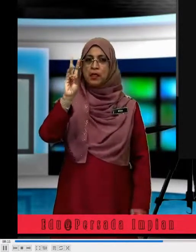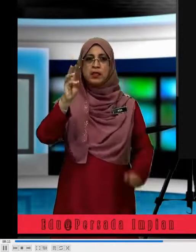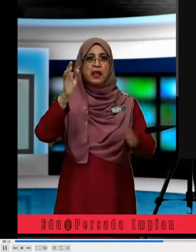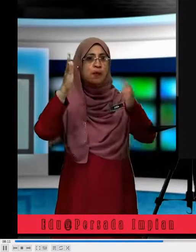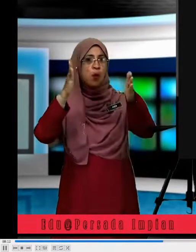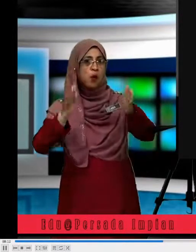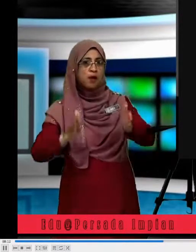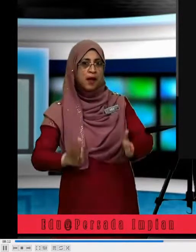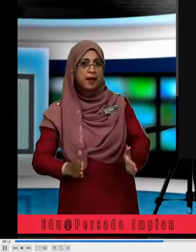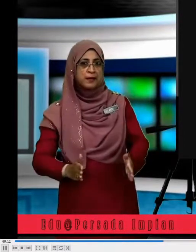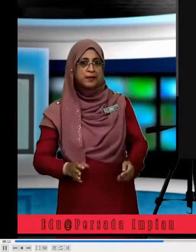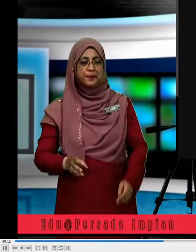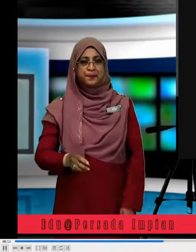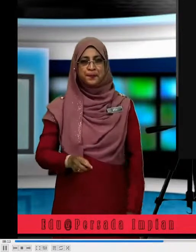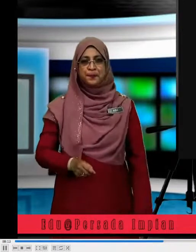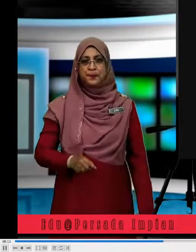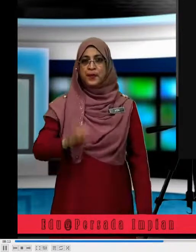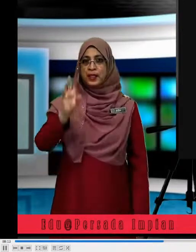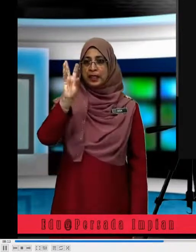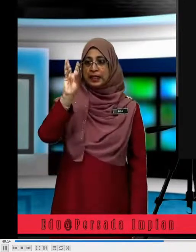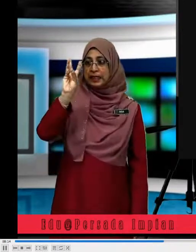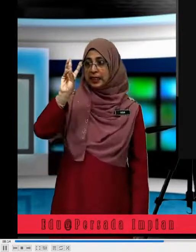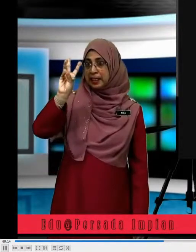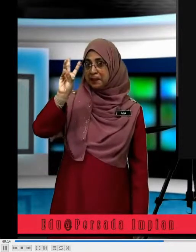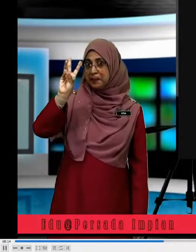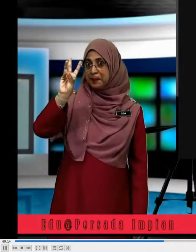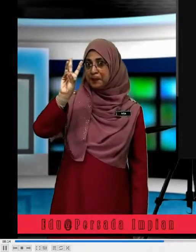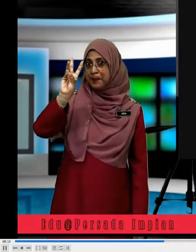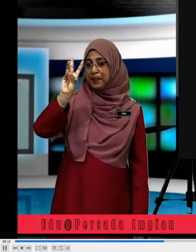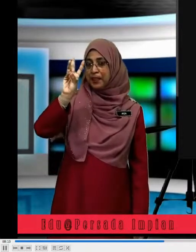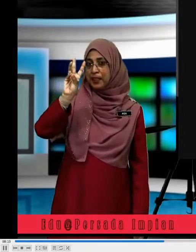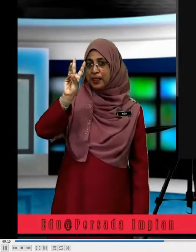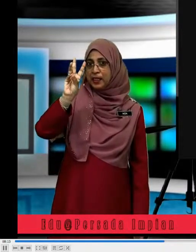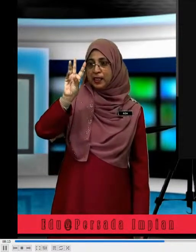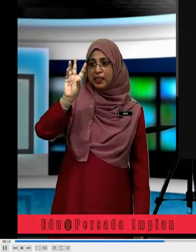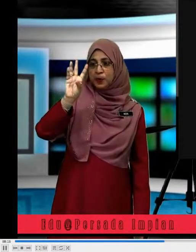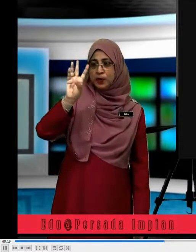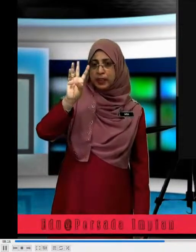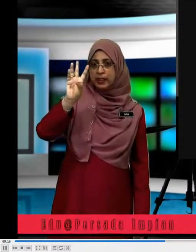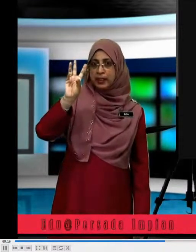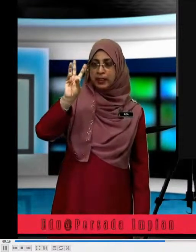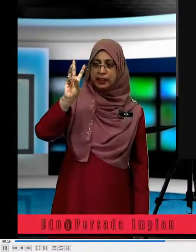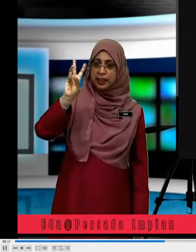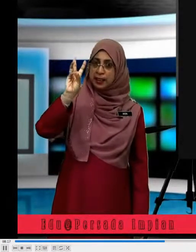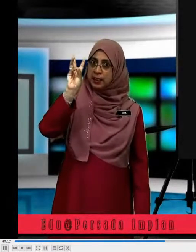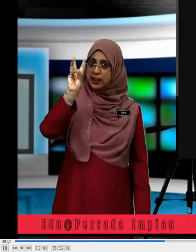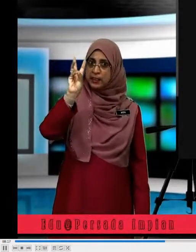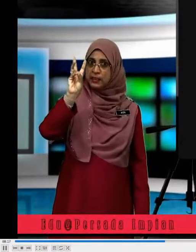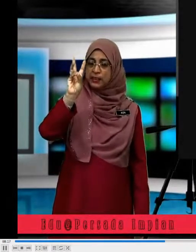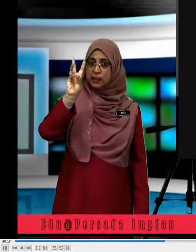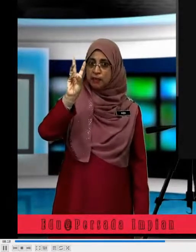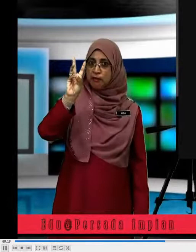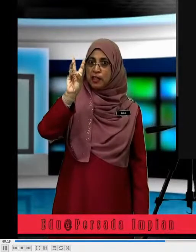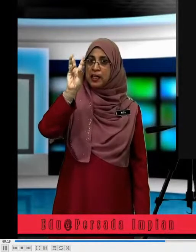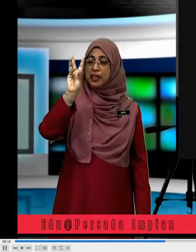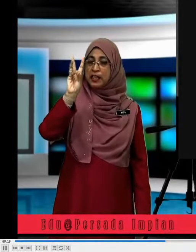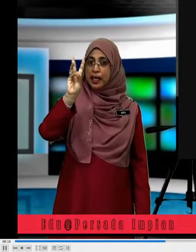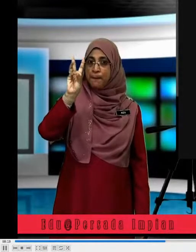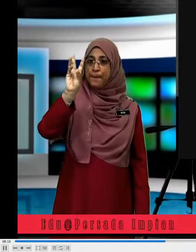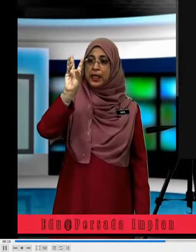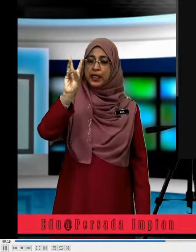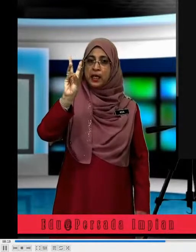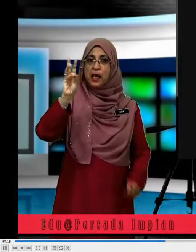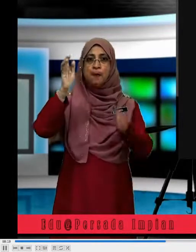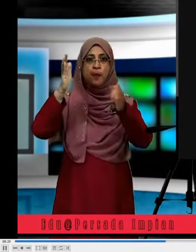2669 enam G ibu jari dan jari kelingking sentuh 66